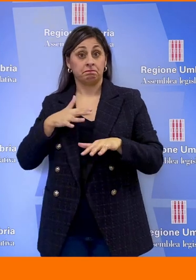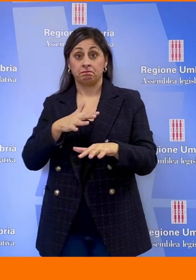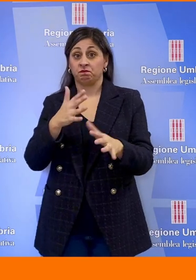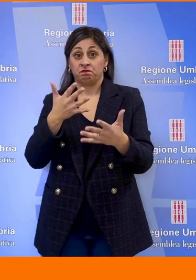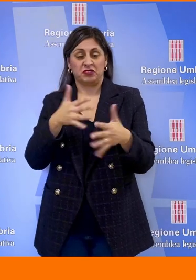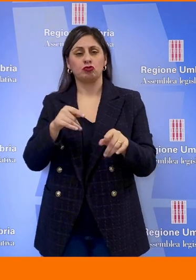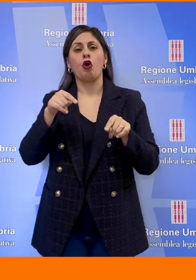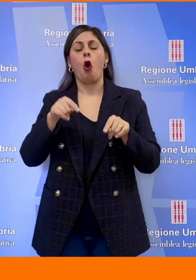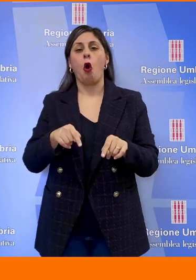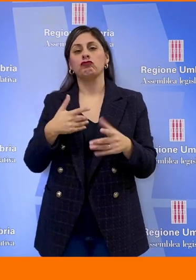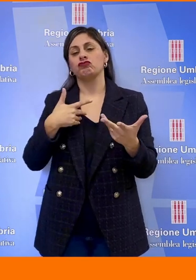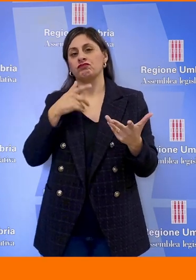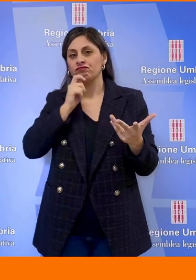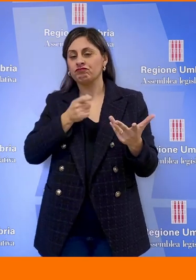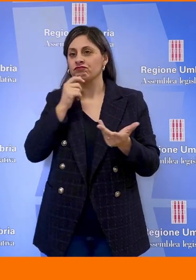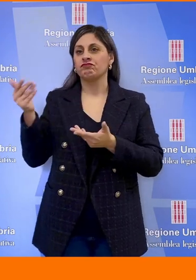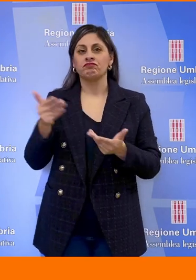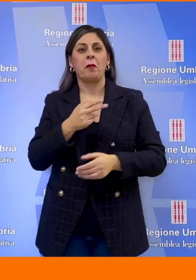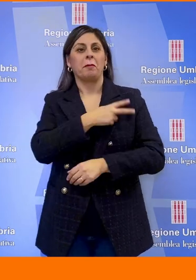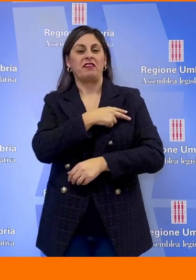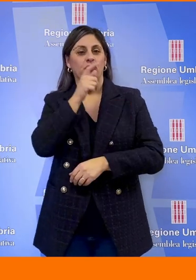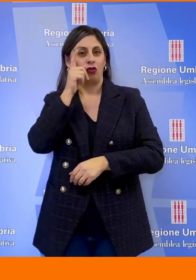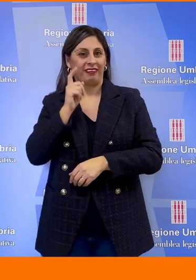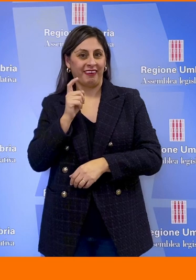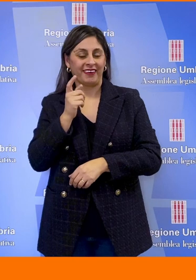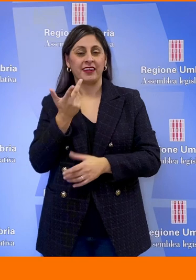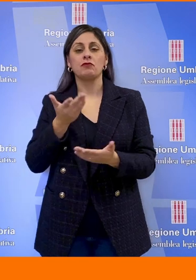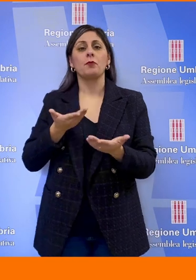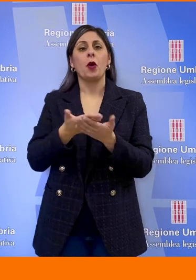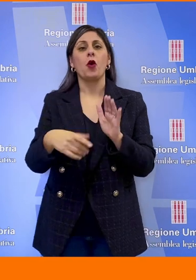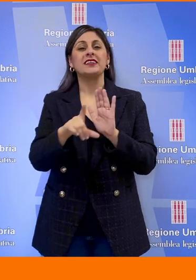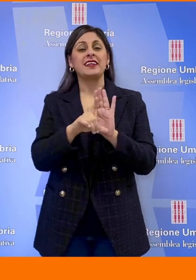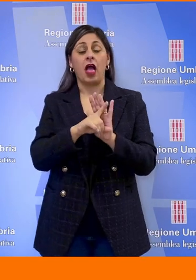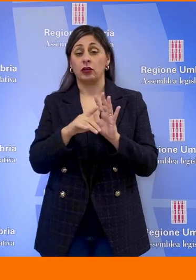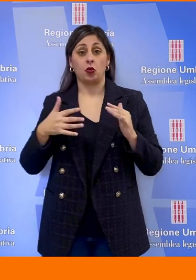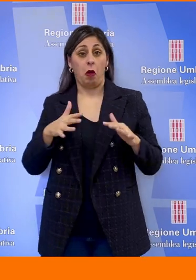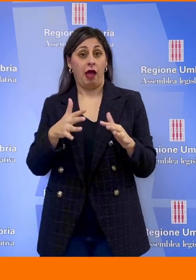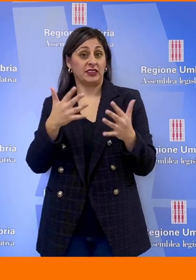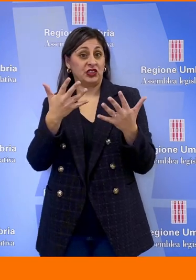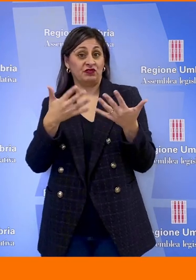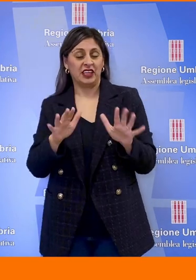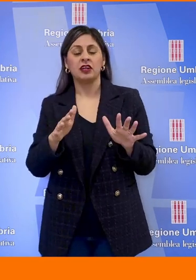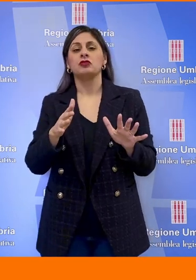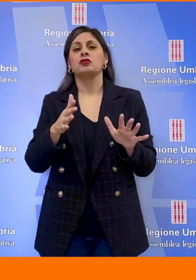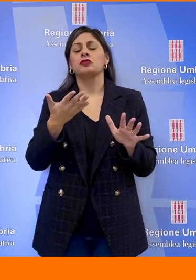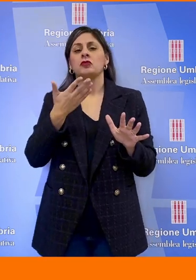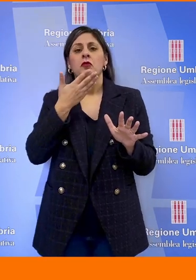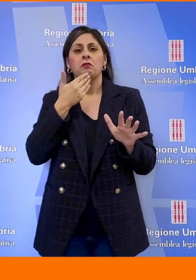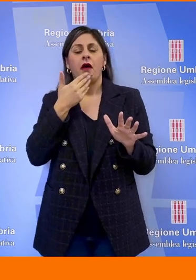ricevere il prefetto di Terni la proposta di legge è addirittura d'arrivo ci abbiamo rimasto di ricevere il presidente dell'osservatorio